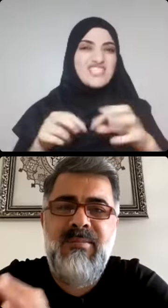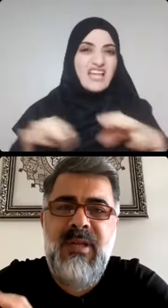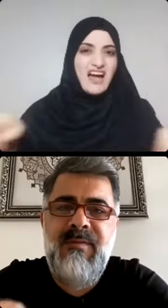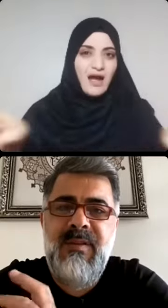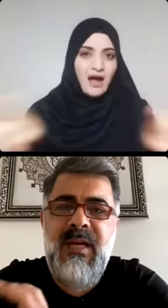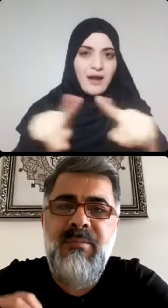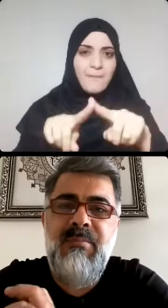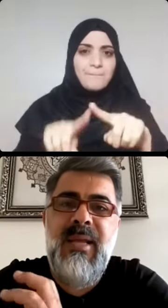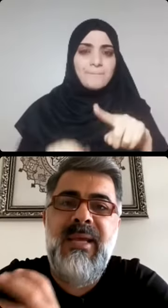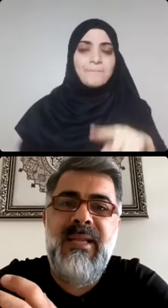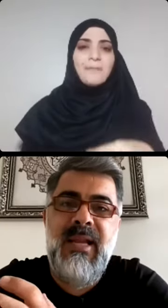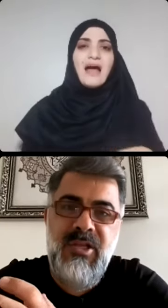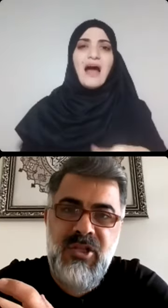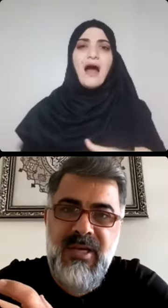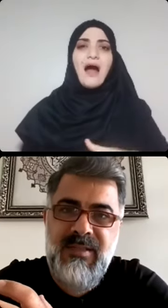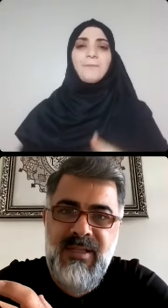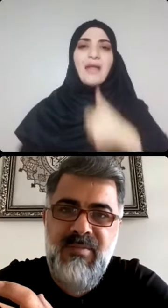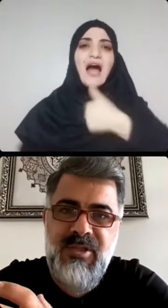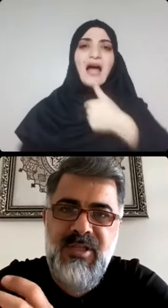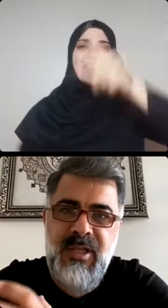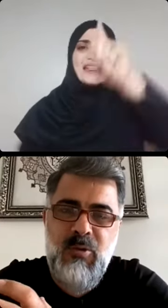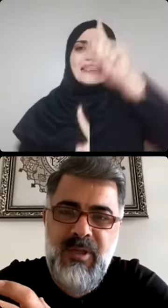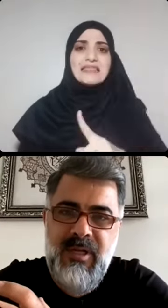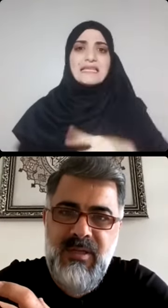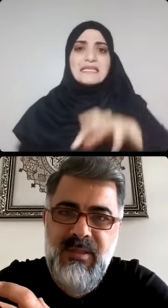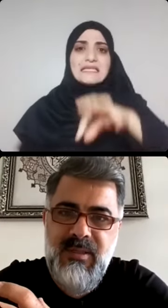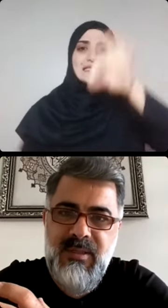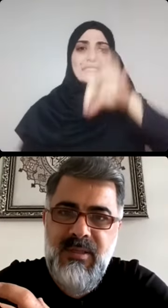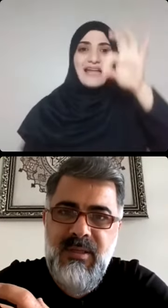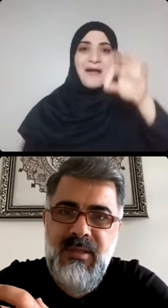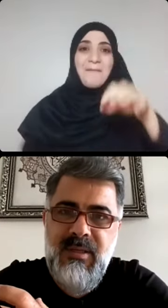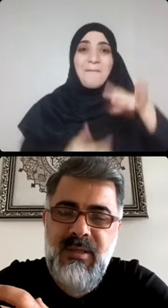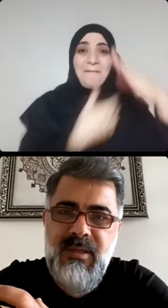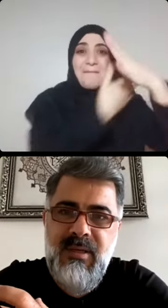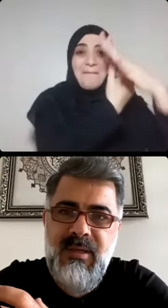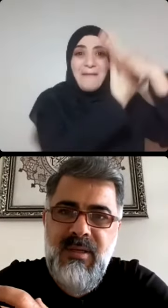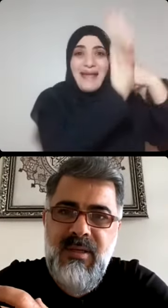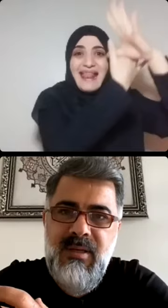Aleyhisselam tarafından meleklere inşa ettirilmiştir ilk olarak.